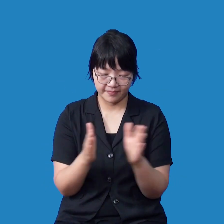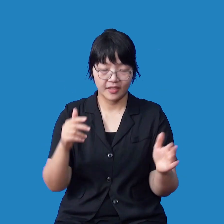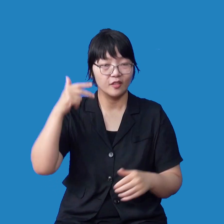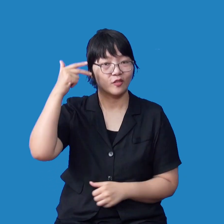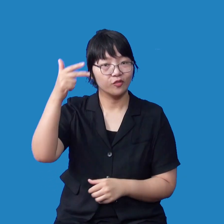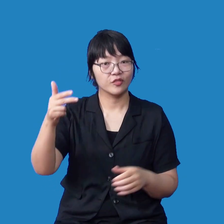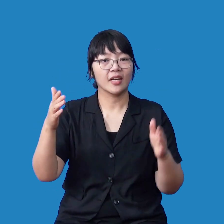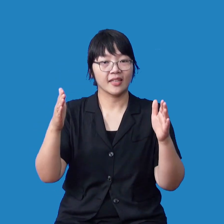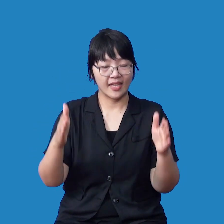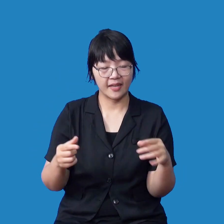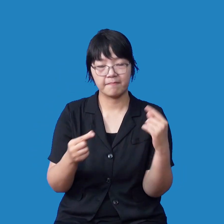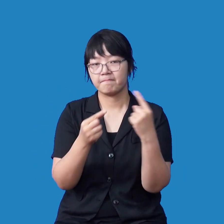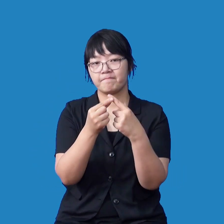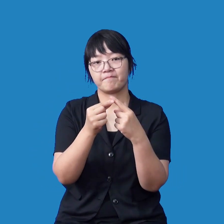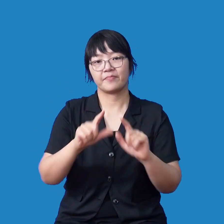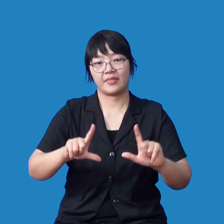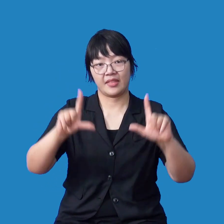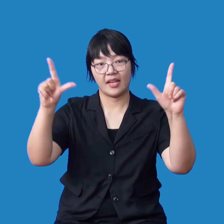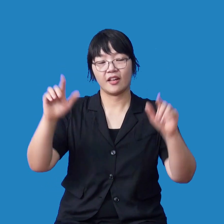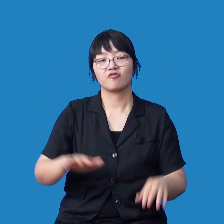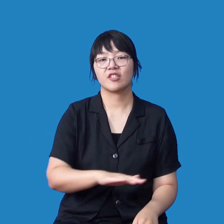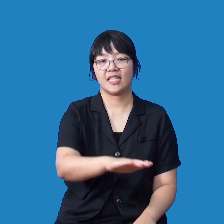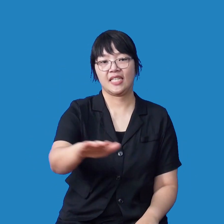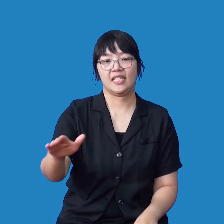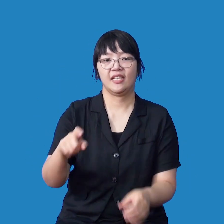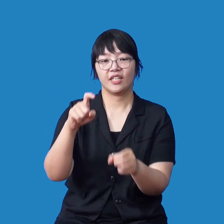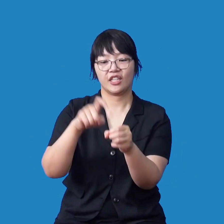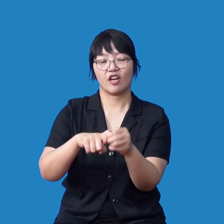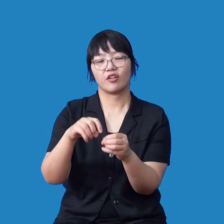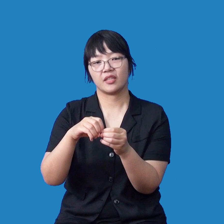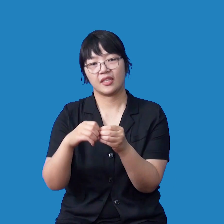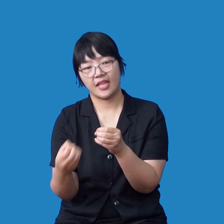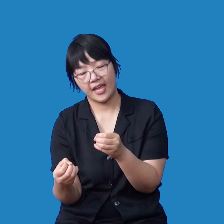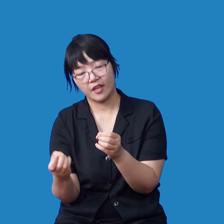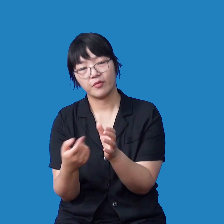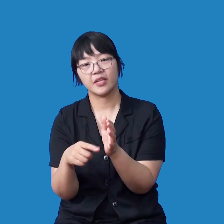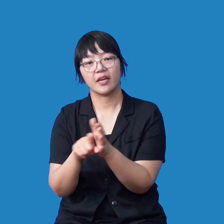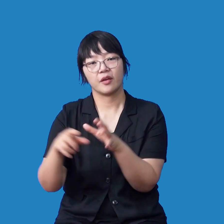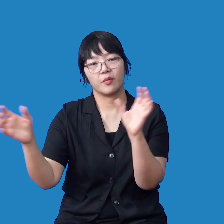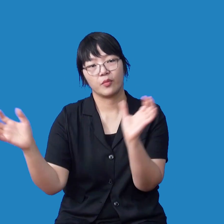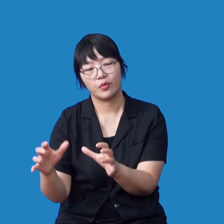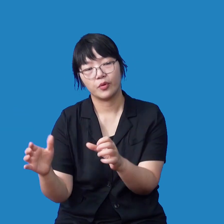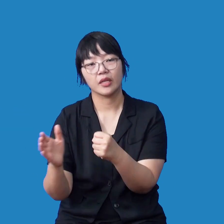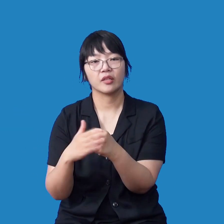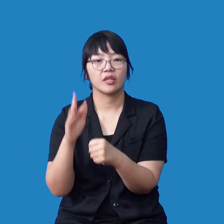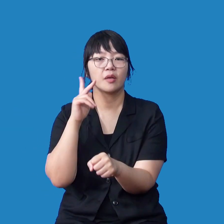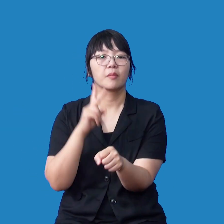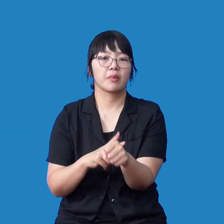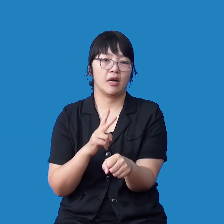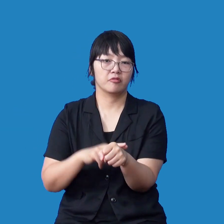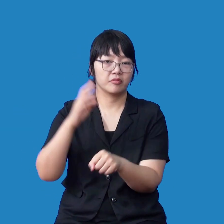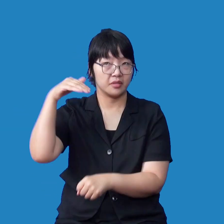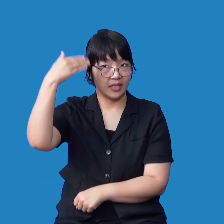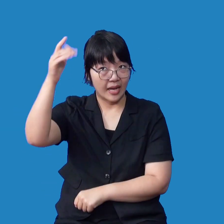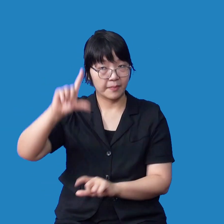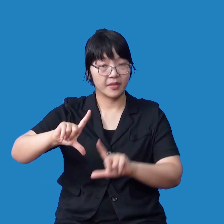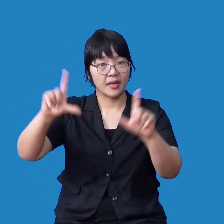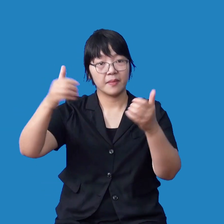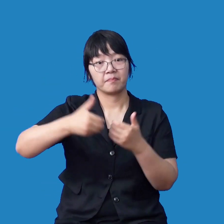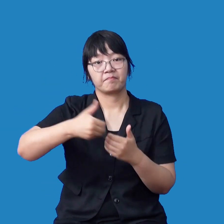그 주간의 첫날에 우리가 떡을 때려 하여 모였더니 바울이 이튿날 떠나고자